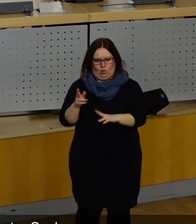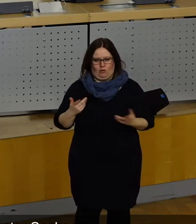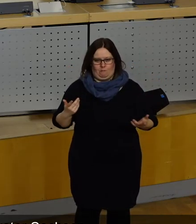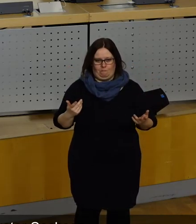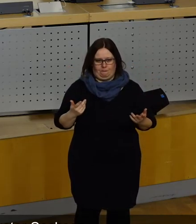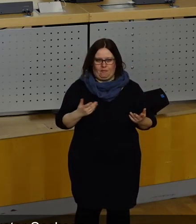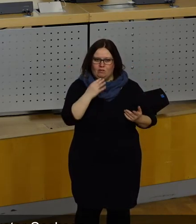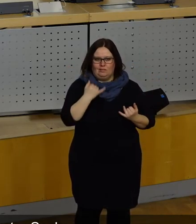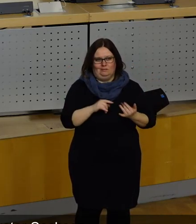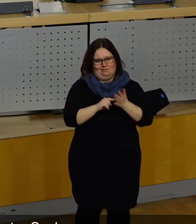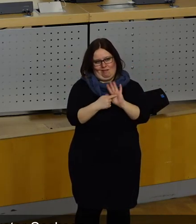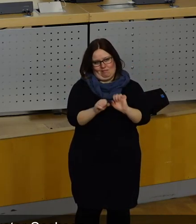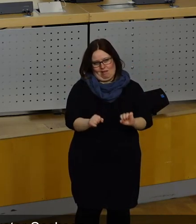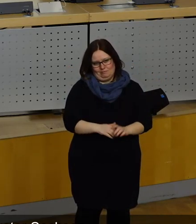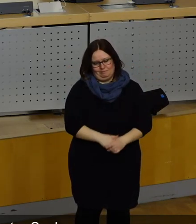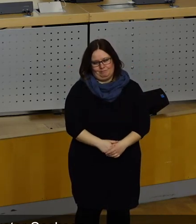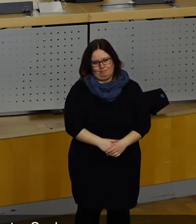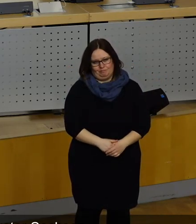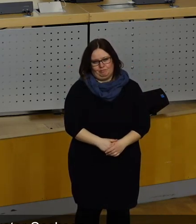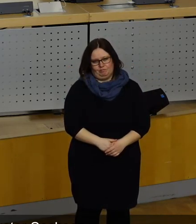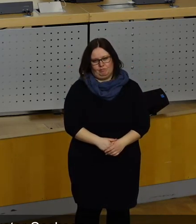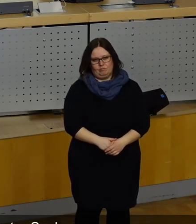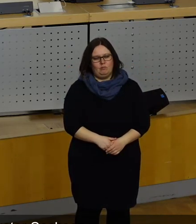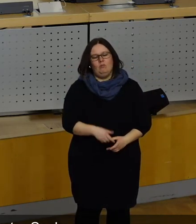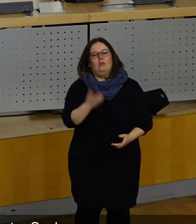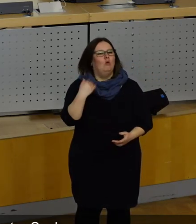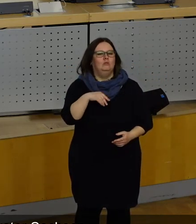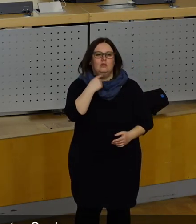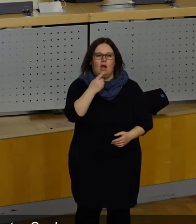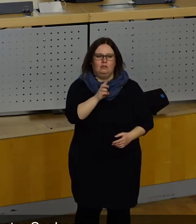Sowjetunion. Wolfgang Hähnlich ist angesprochen worden,